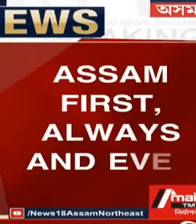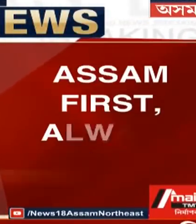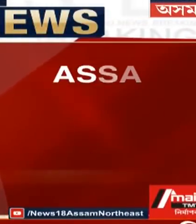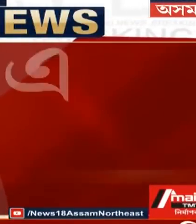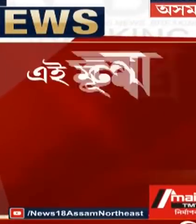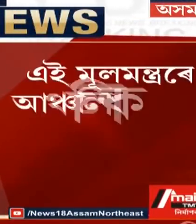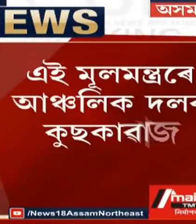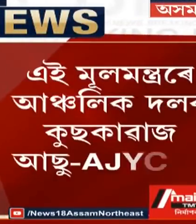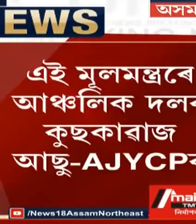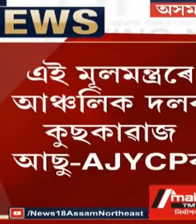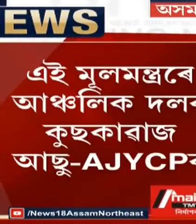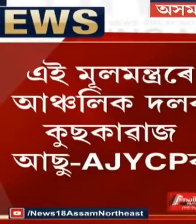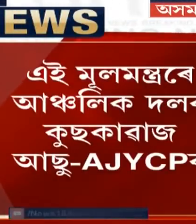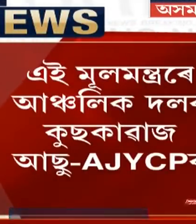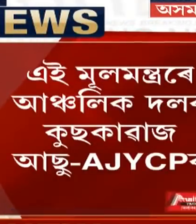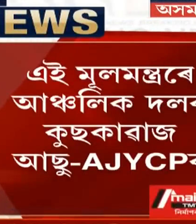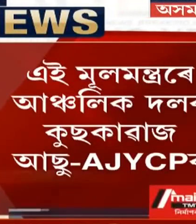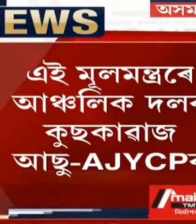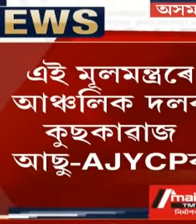दिशा आग बढ़